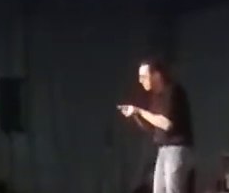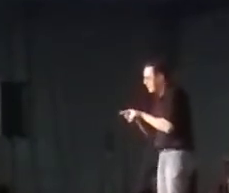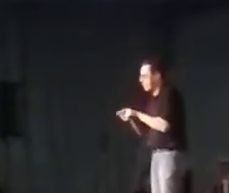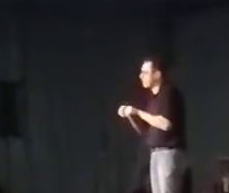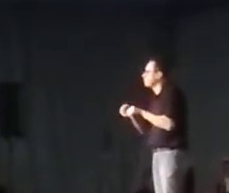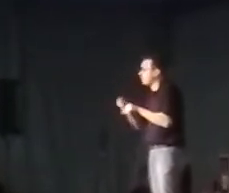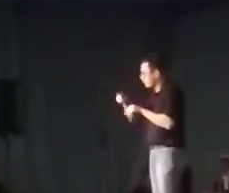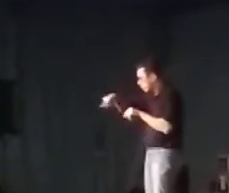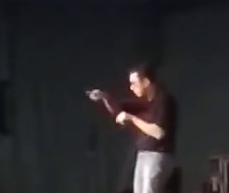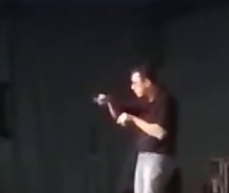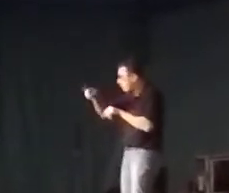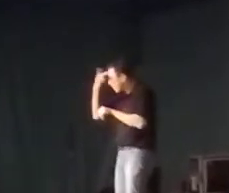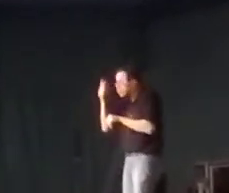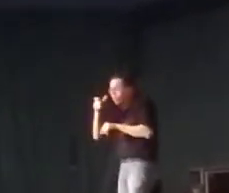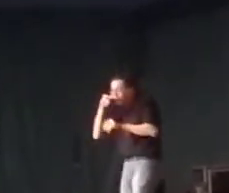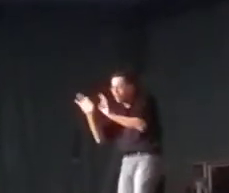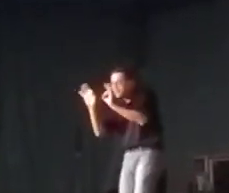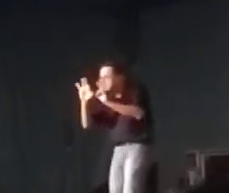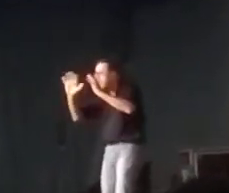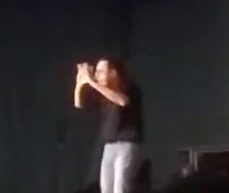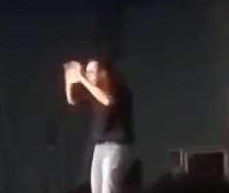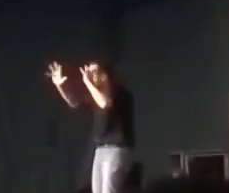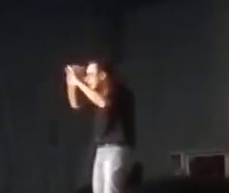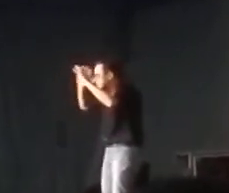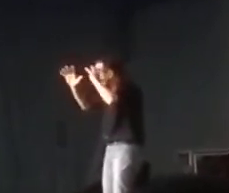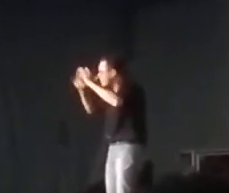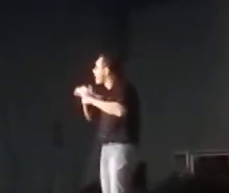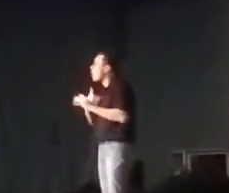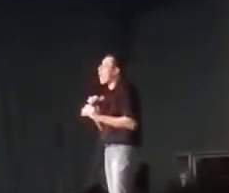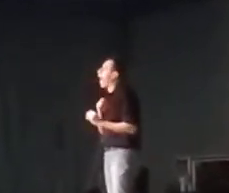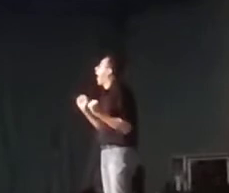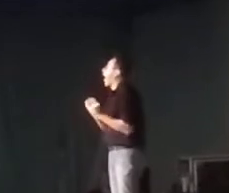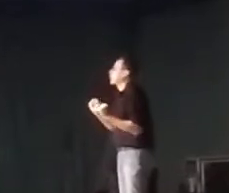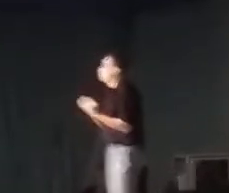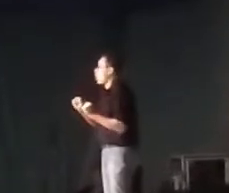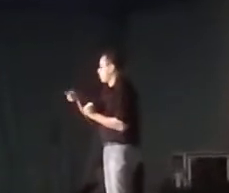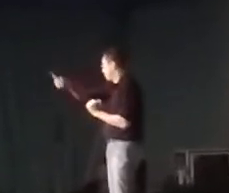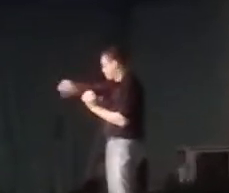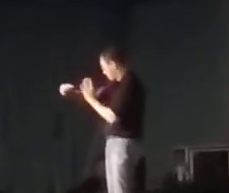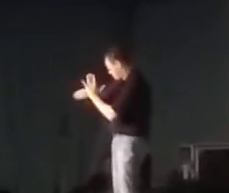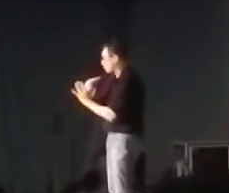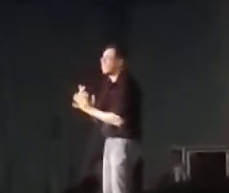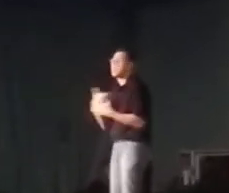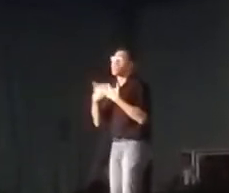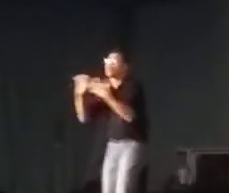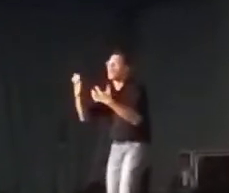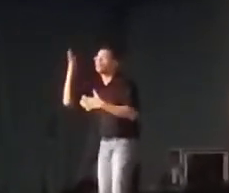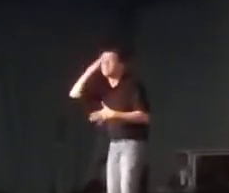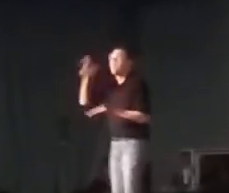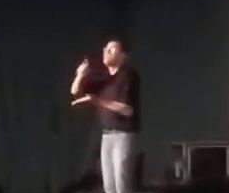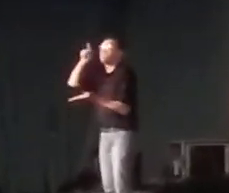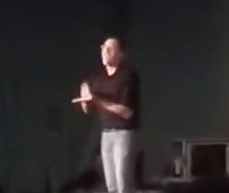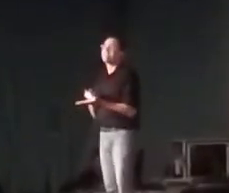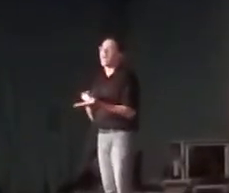reflexão, porque ninguém... Eu adoro quando alguém me fala, eu quero a verdade. É.